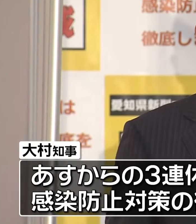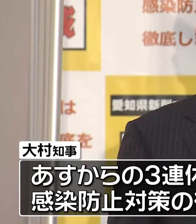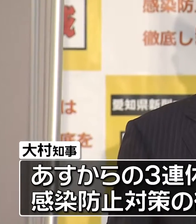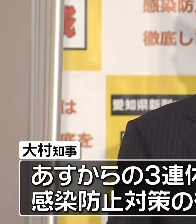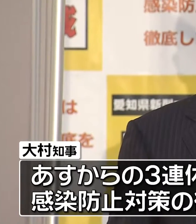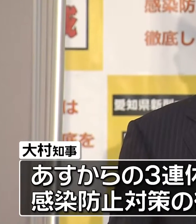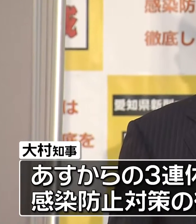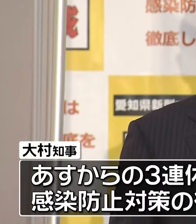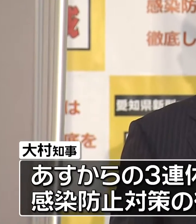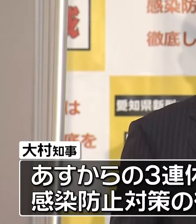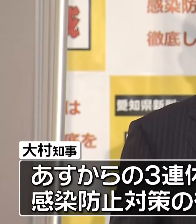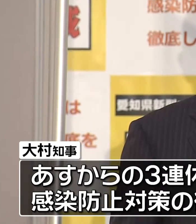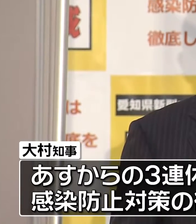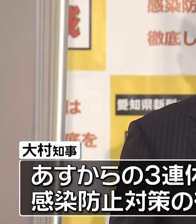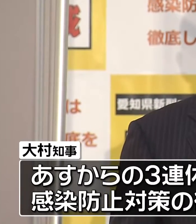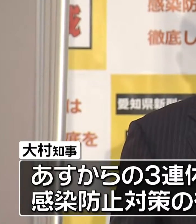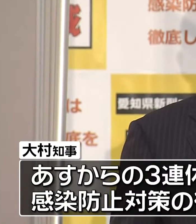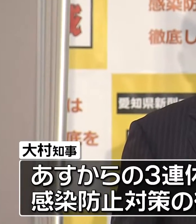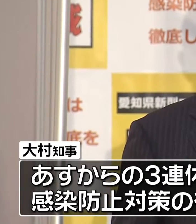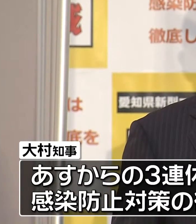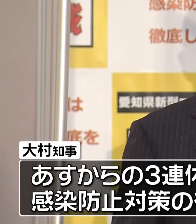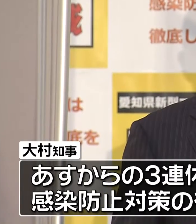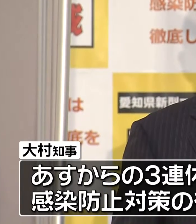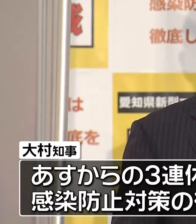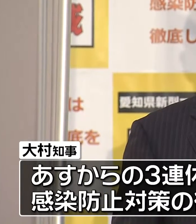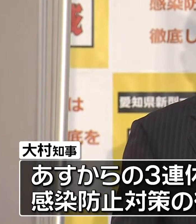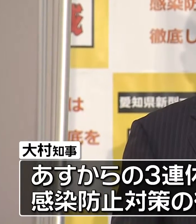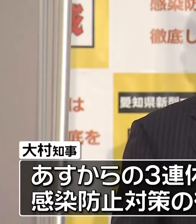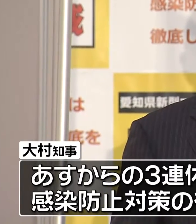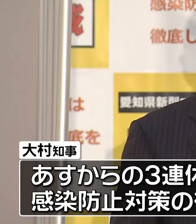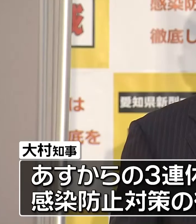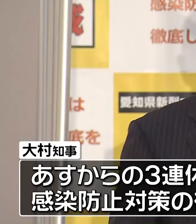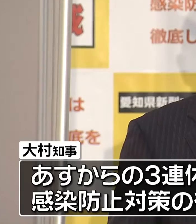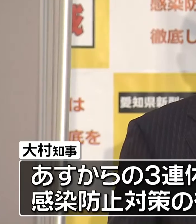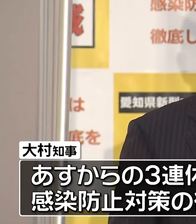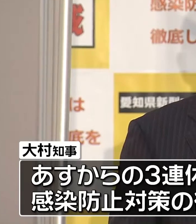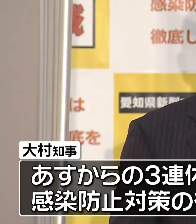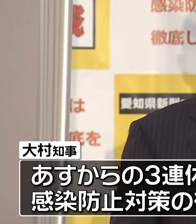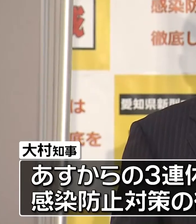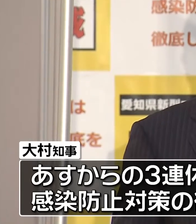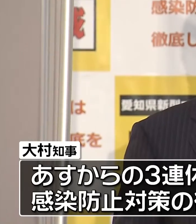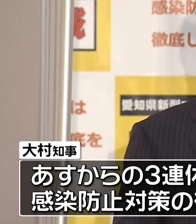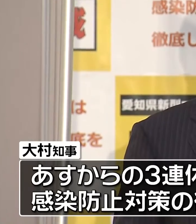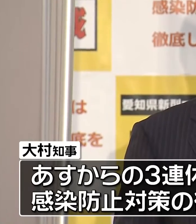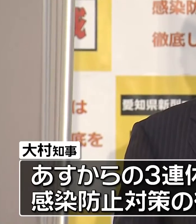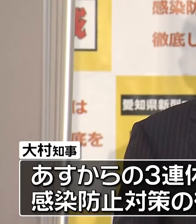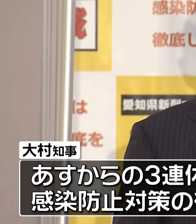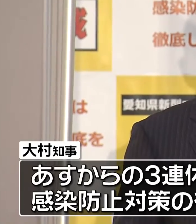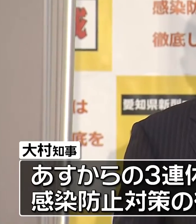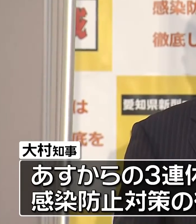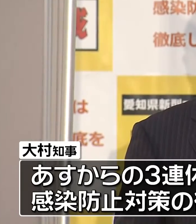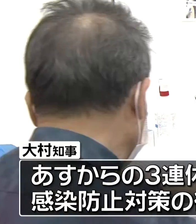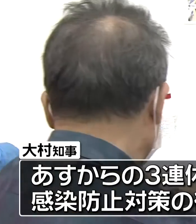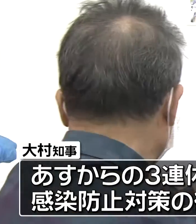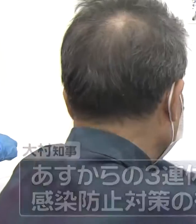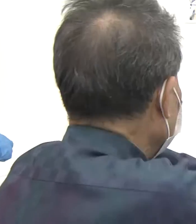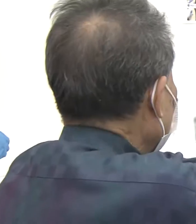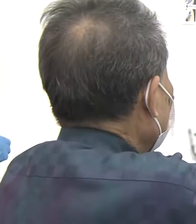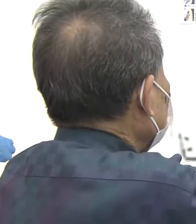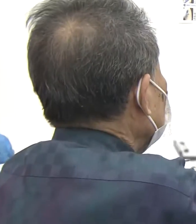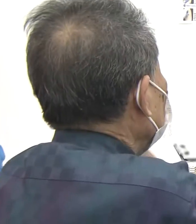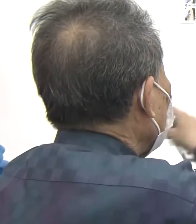成人の日を含む明日からの3連休の間、式典や会食の場での感染防止対策の徹底を呼びかけました